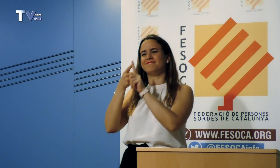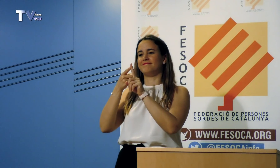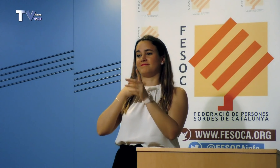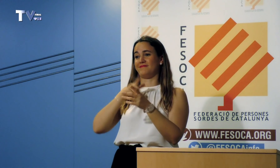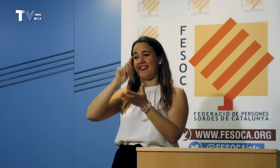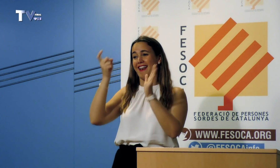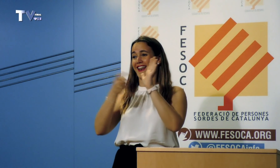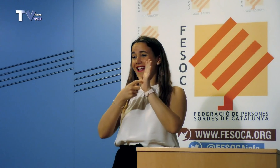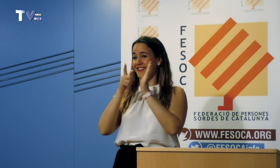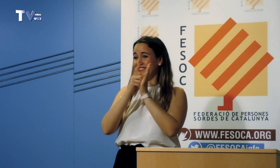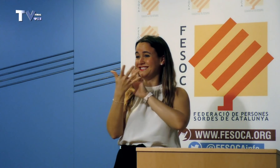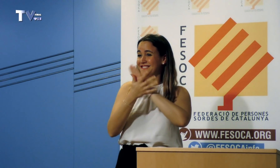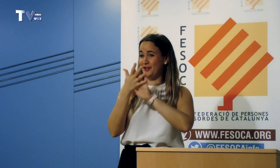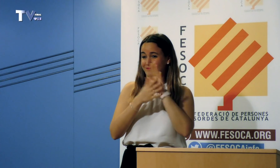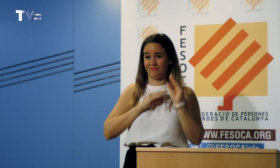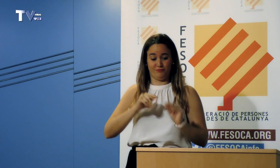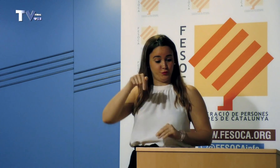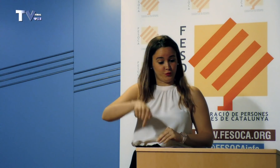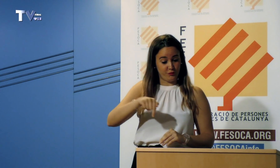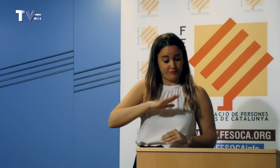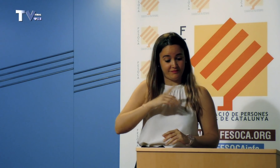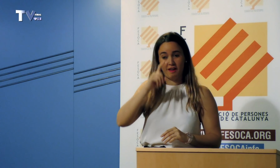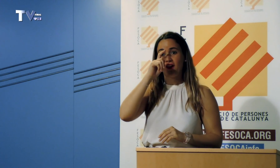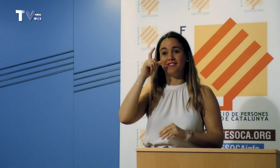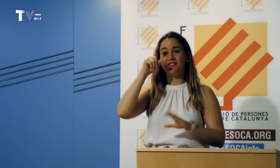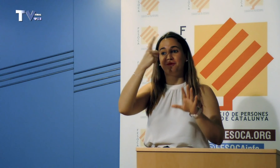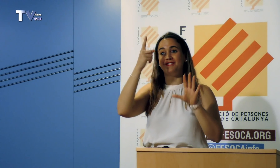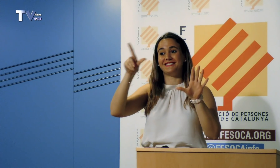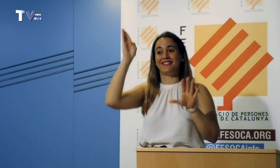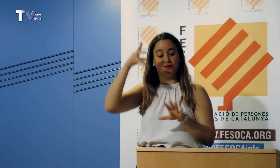Ell ens explicarà un projecte que s'ha fet sobre l'adaptació